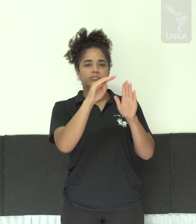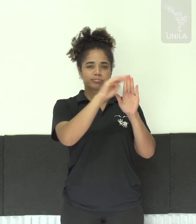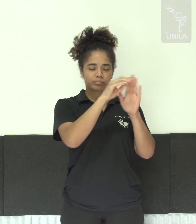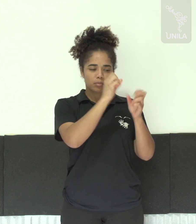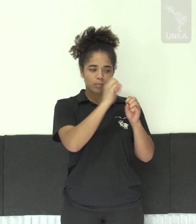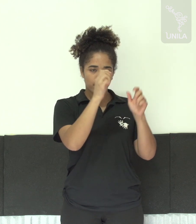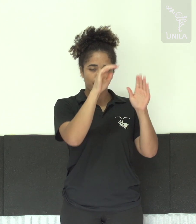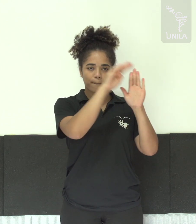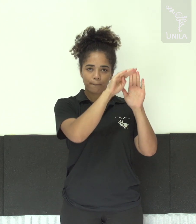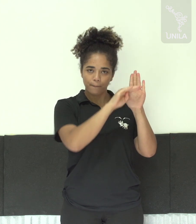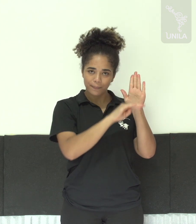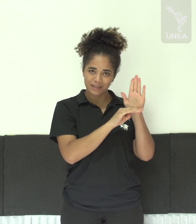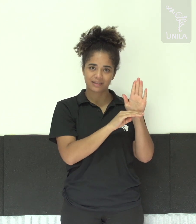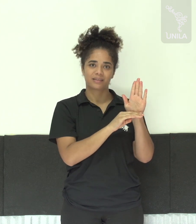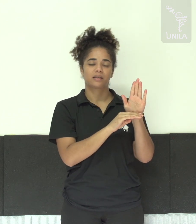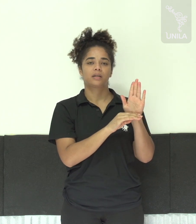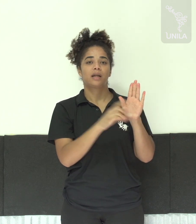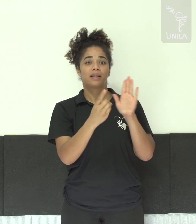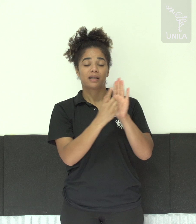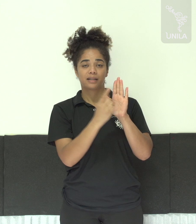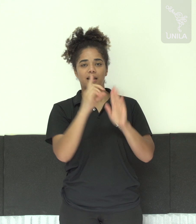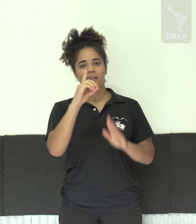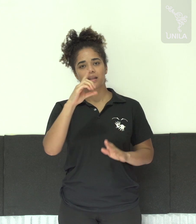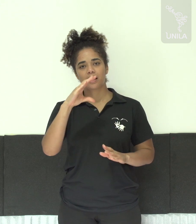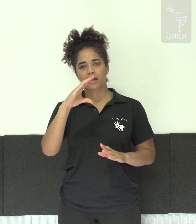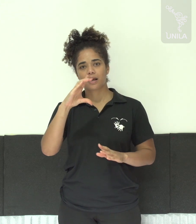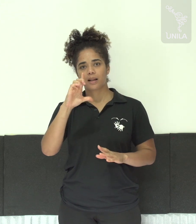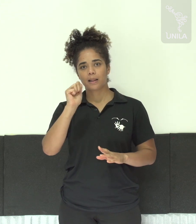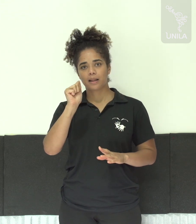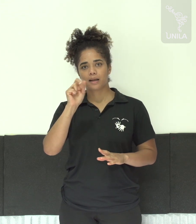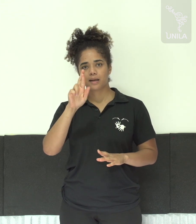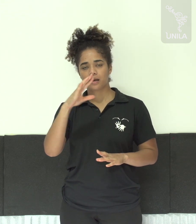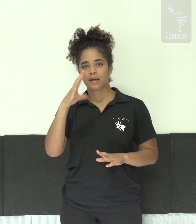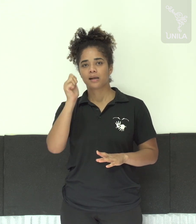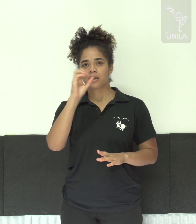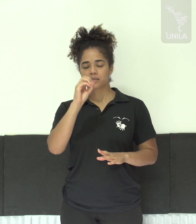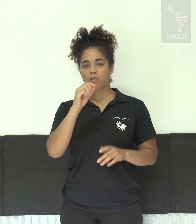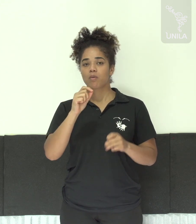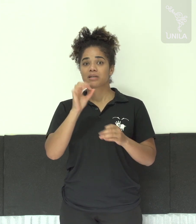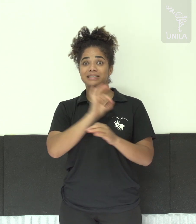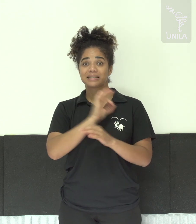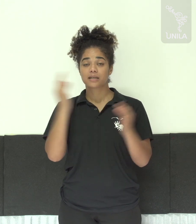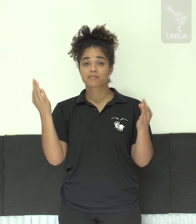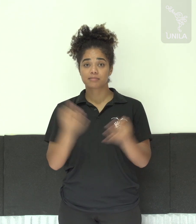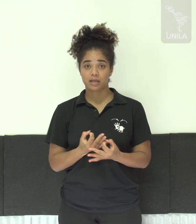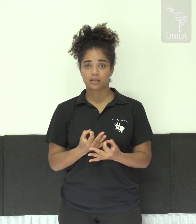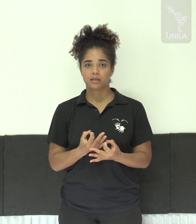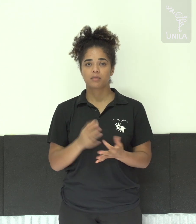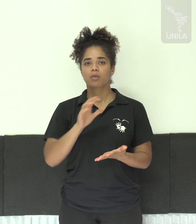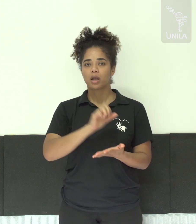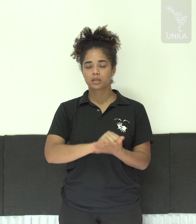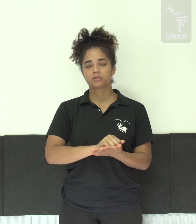pela UNI para a correta efetivação dos cadastros e registros de matrícula.